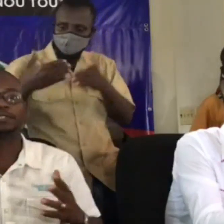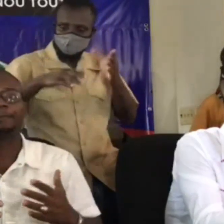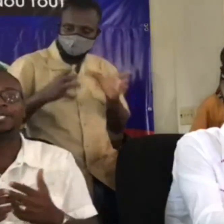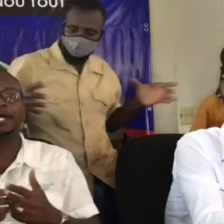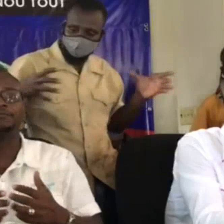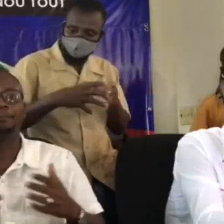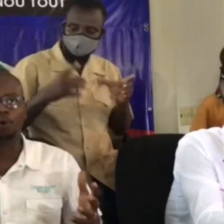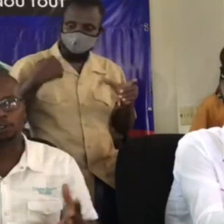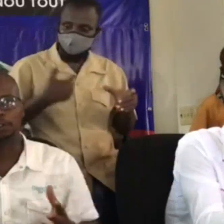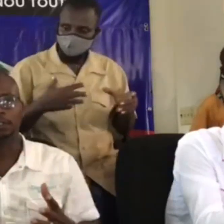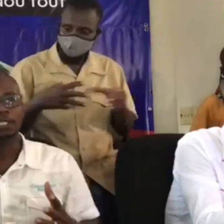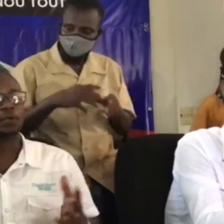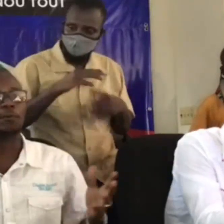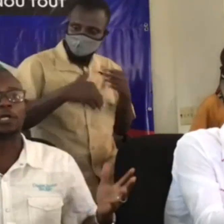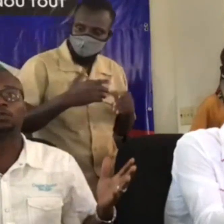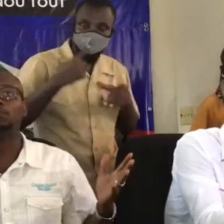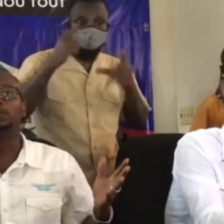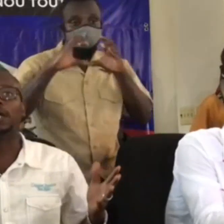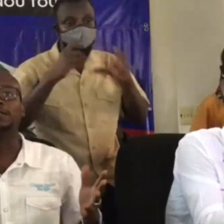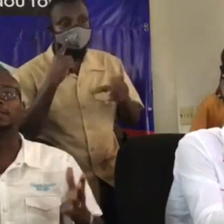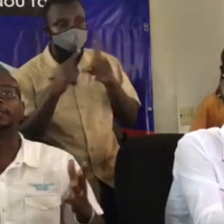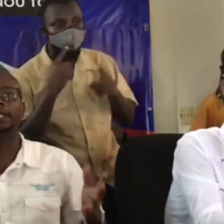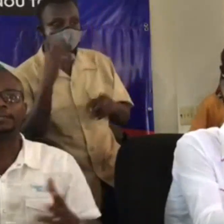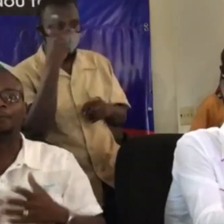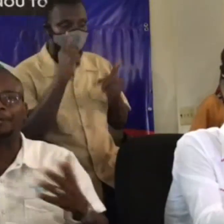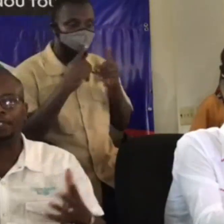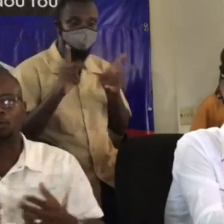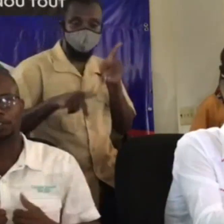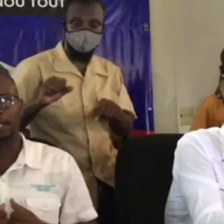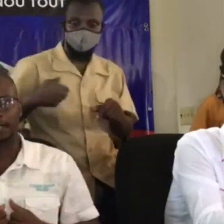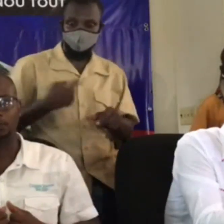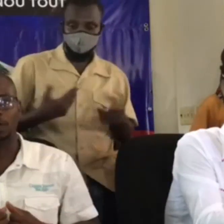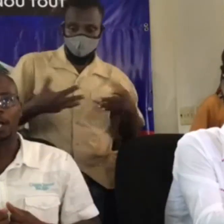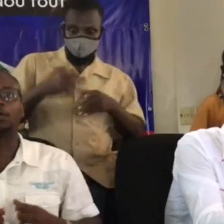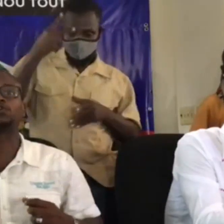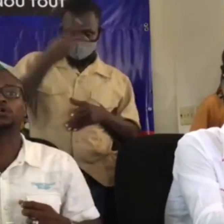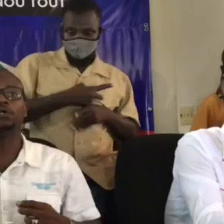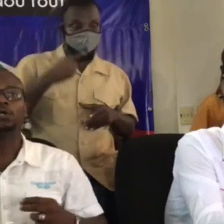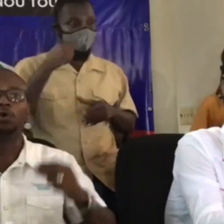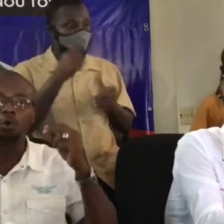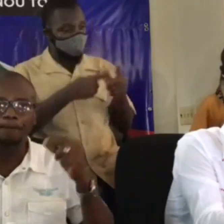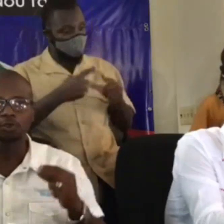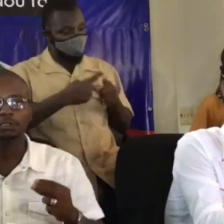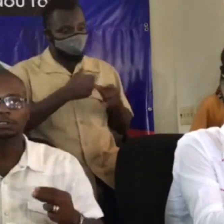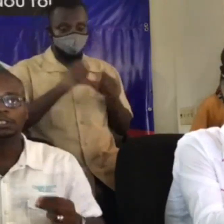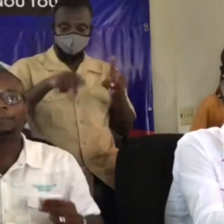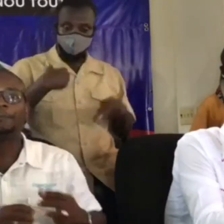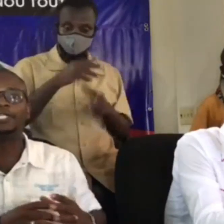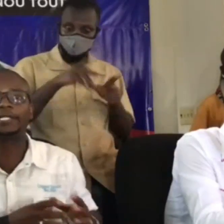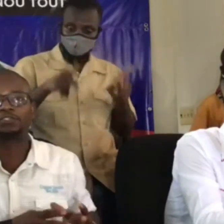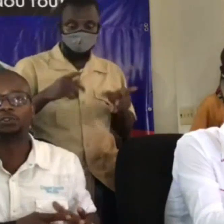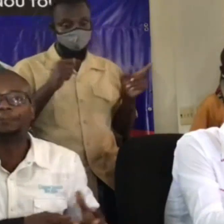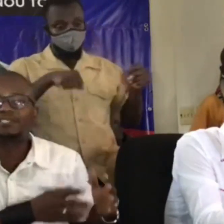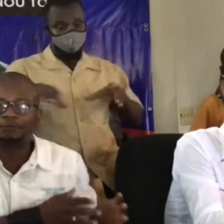nous constater que le pays a livré pour contre lui. C'est comme quoi que l'homme dans la rue, c'est l'éternel qui vous permet de rentrer la caille. Alors que bon groupe de monde qui